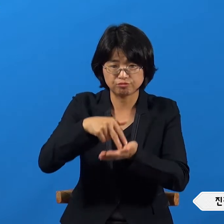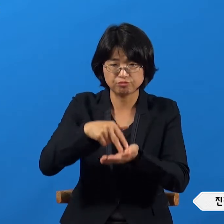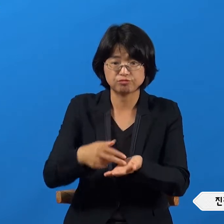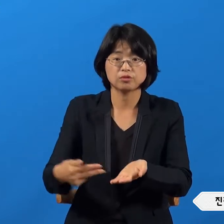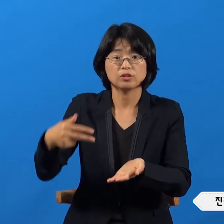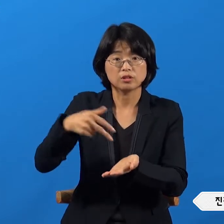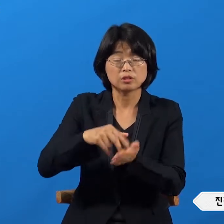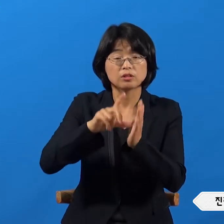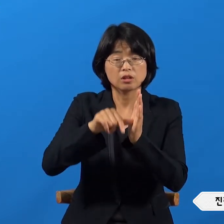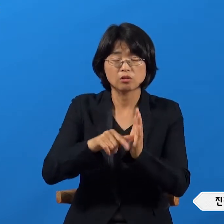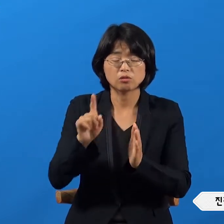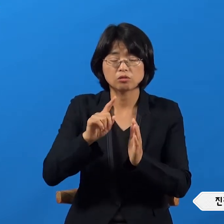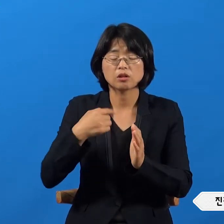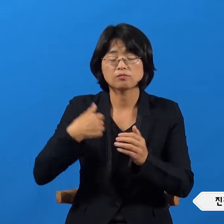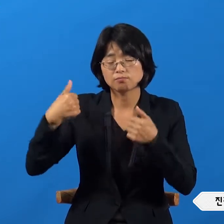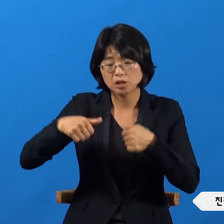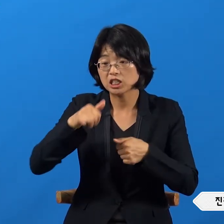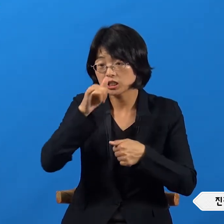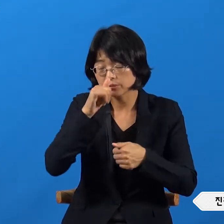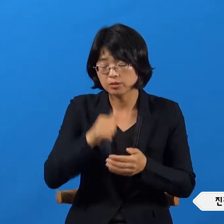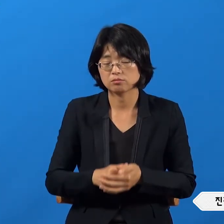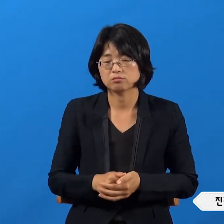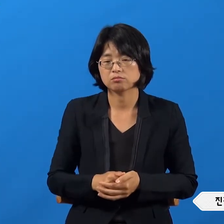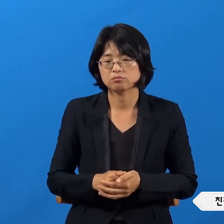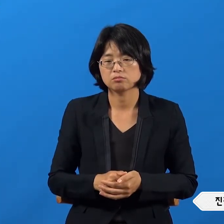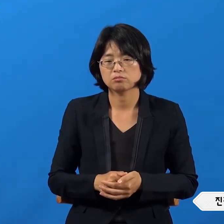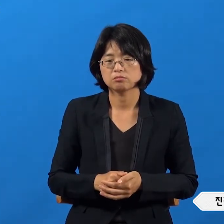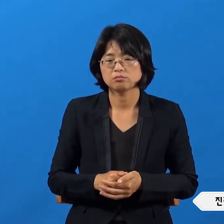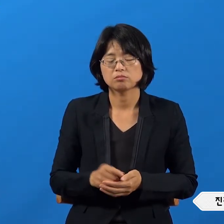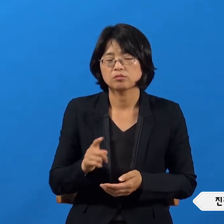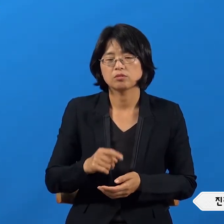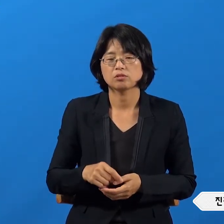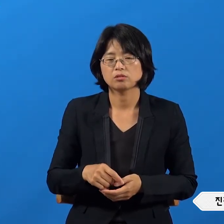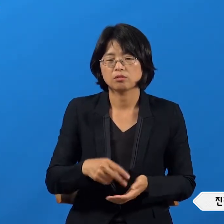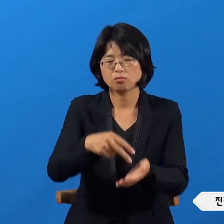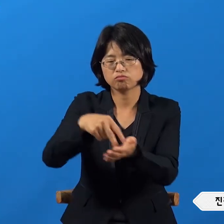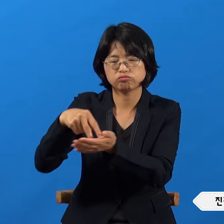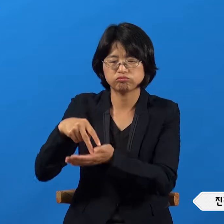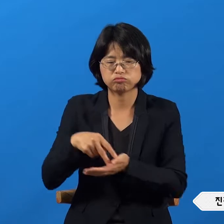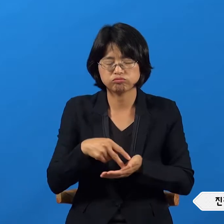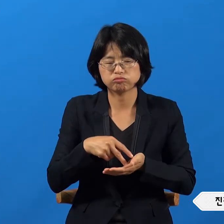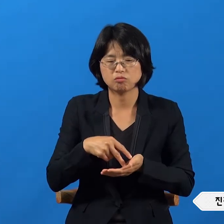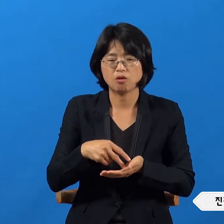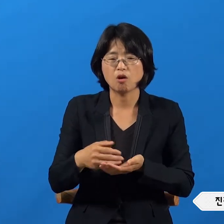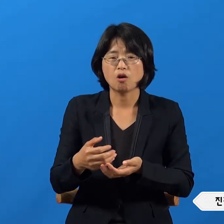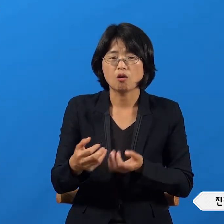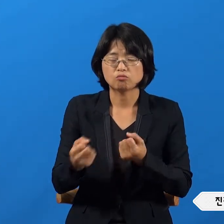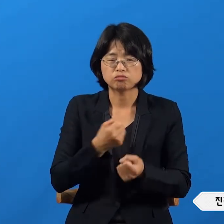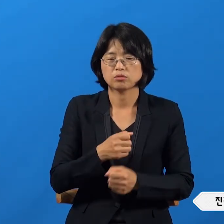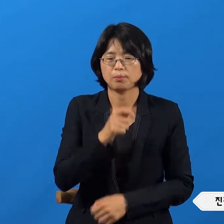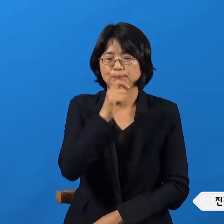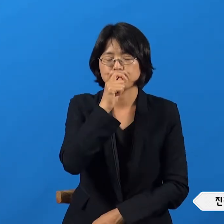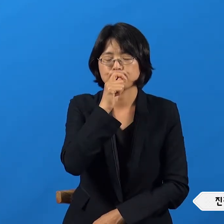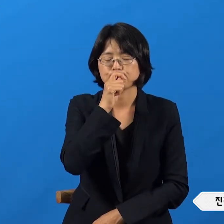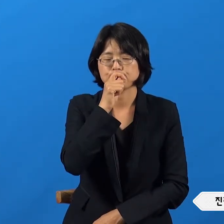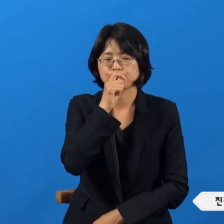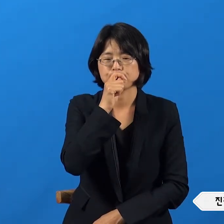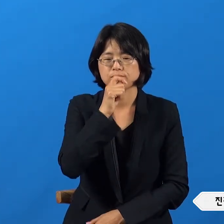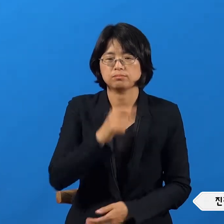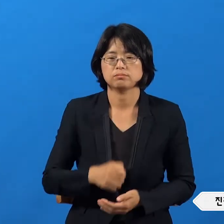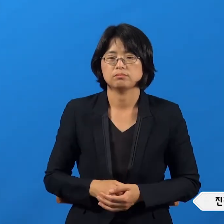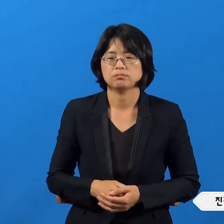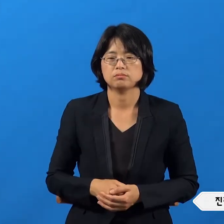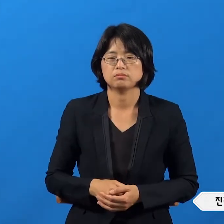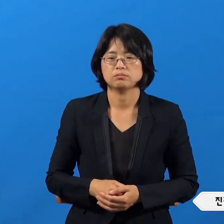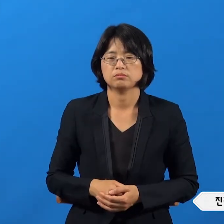때는 그냥 다 같이 타서 아무 얘기도 없이 타자마자 뒤로 돌아서서